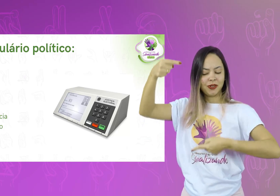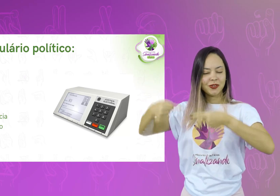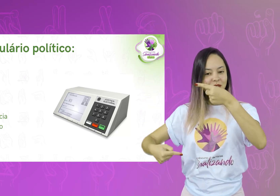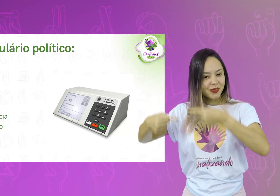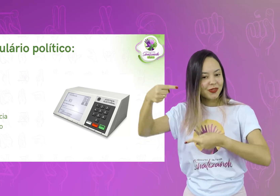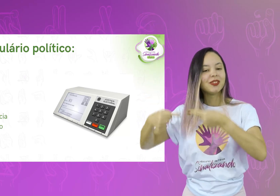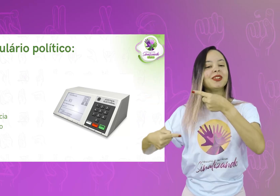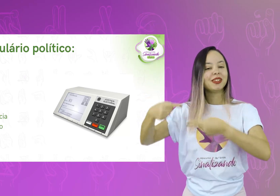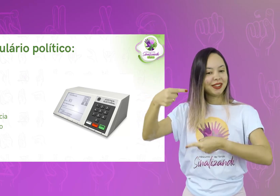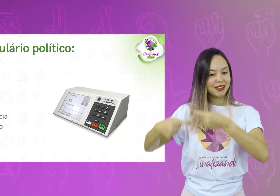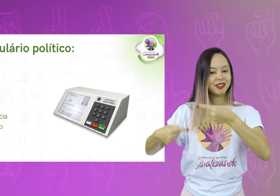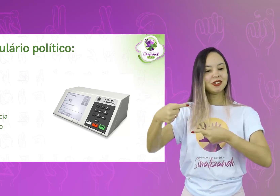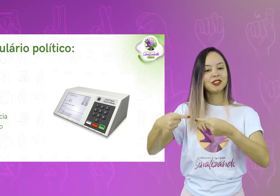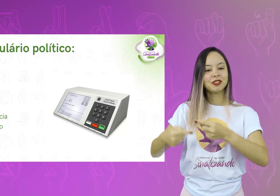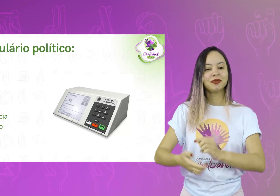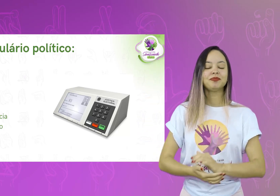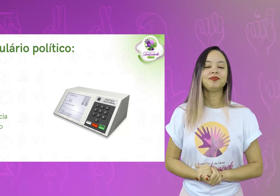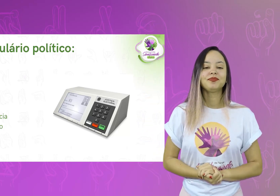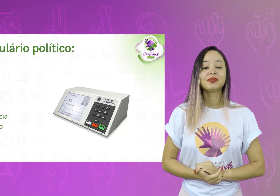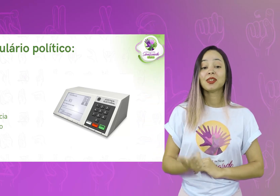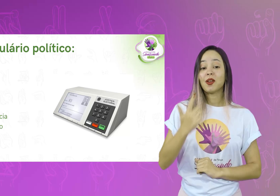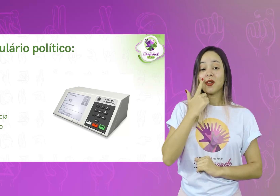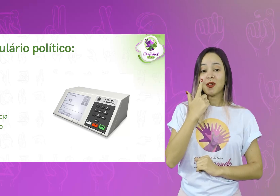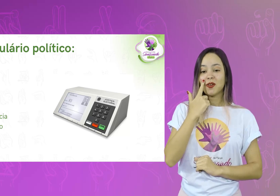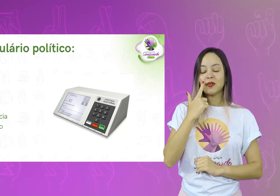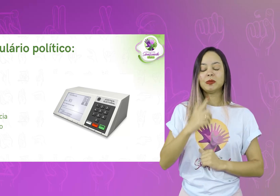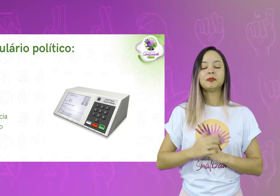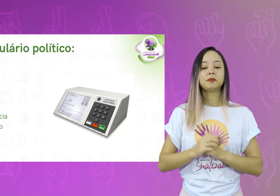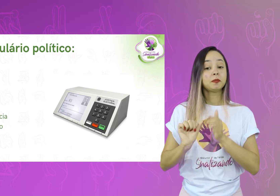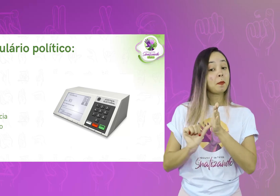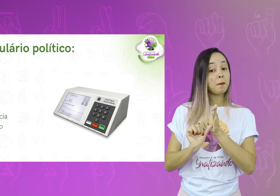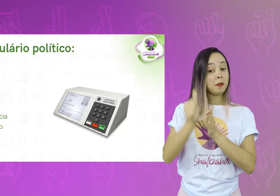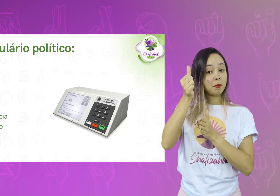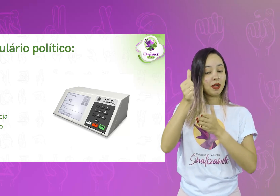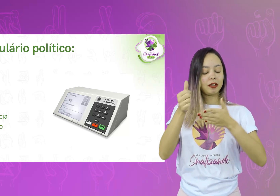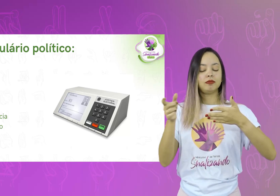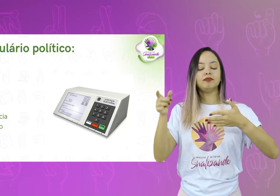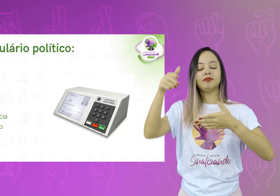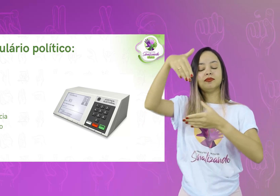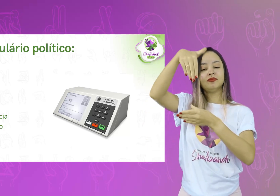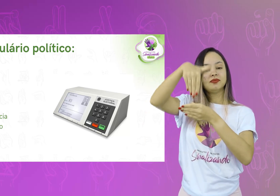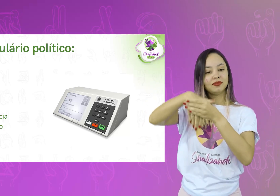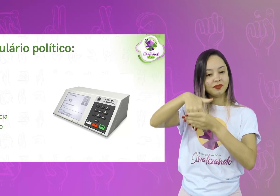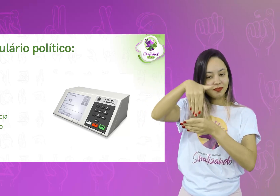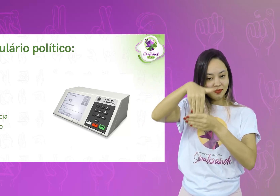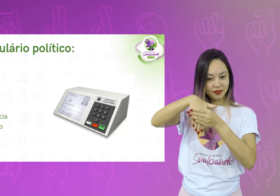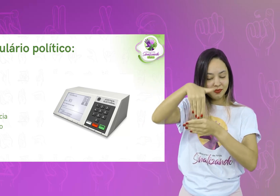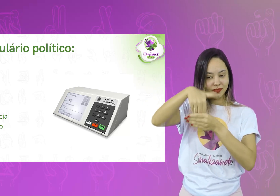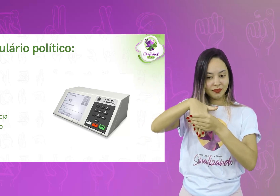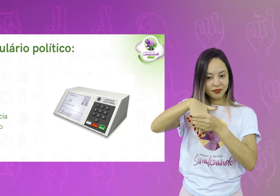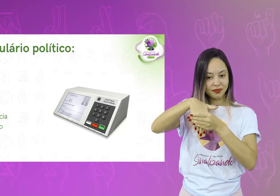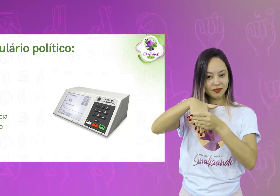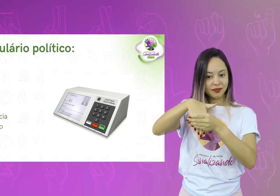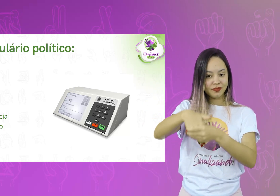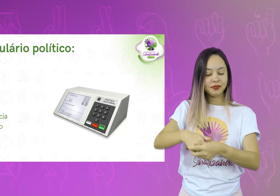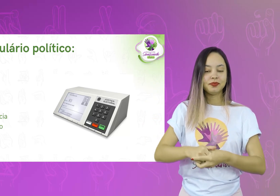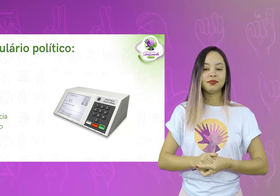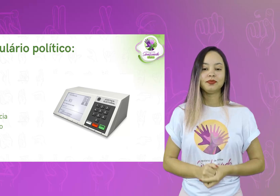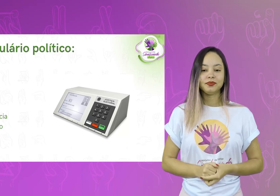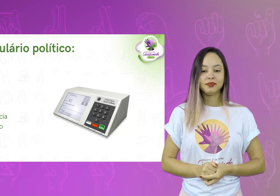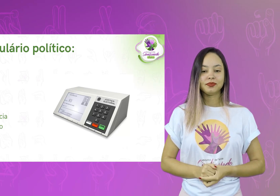E vocês percebam, o sinal de política. Já fiz um sinal aqui para vocês. Primeiro sinal,